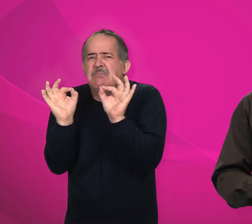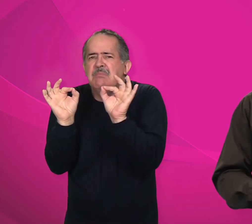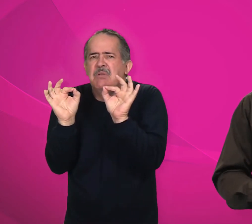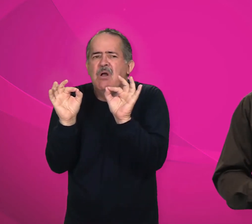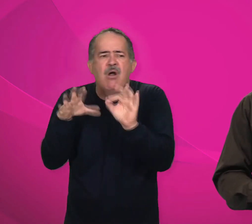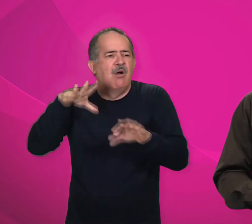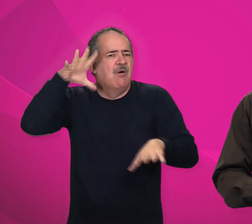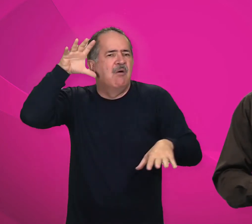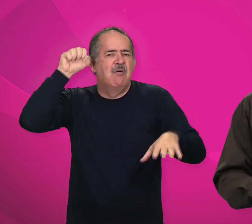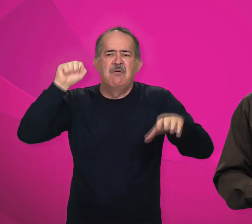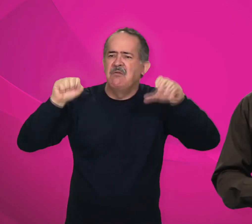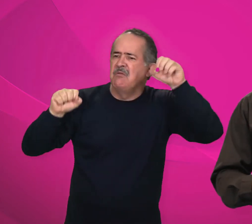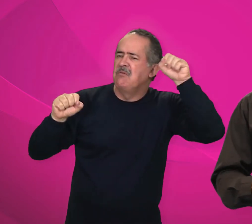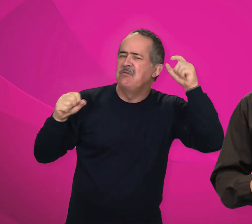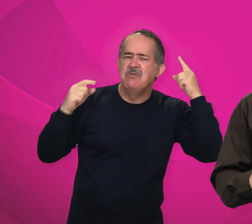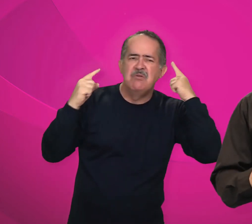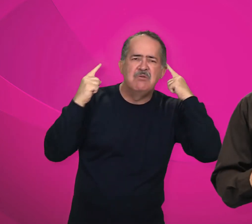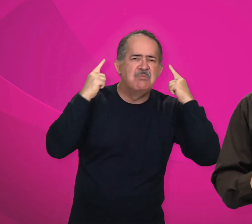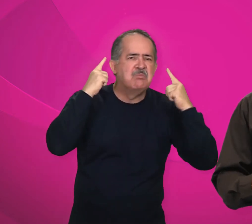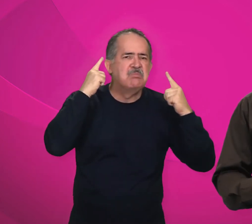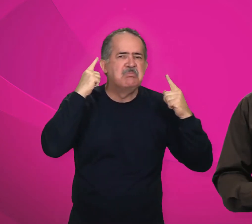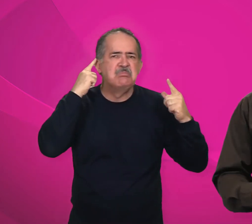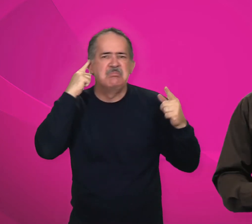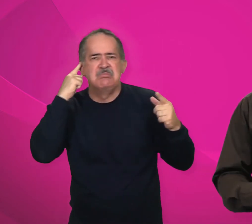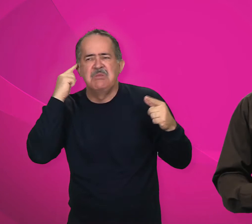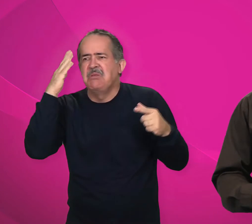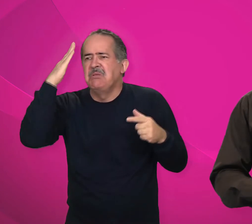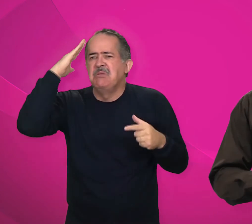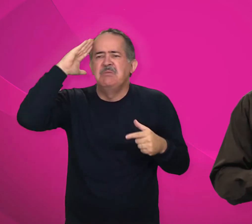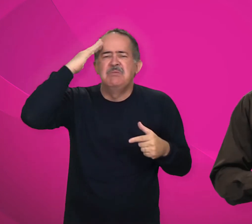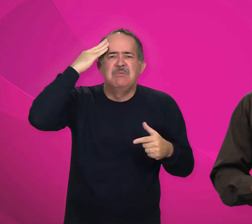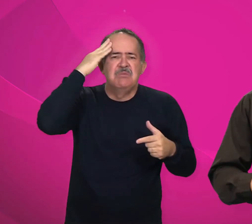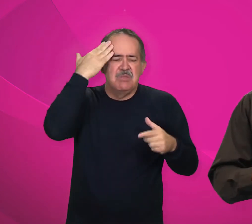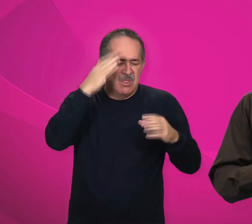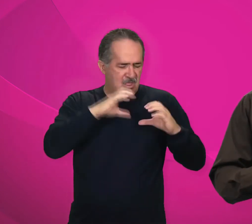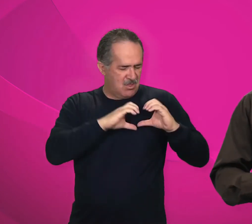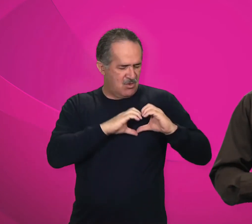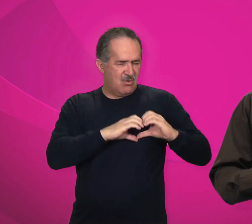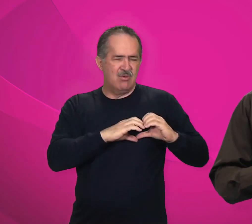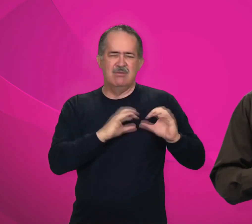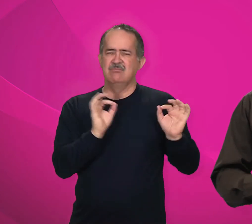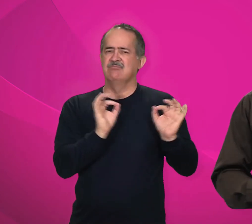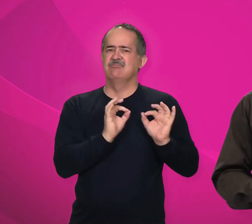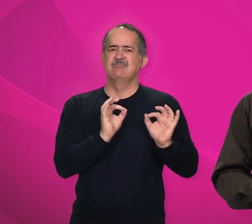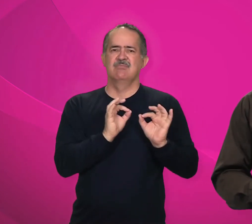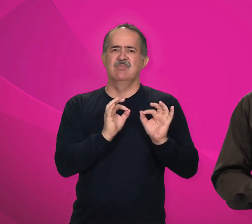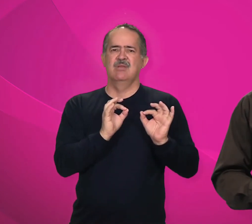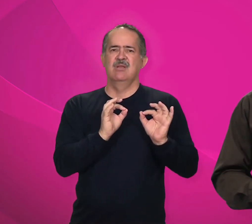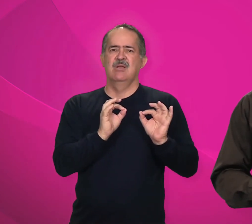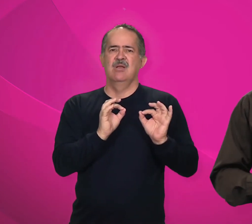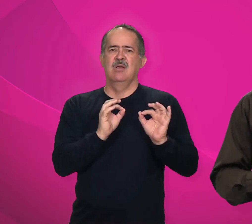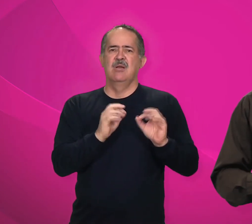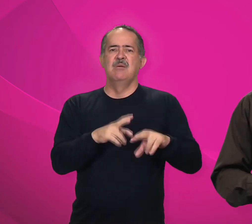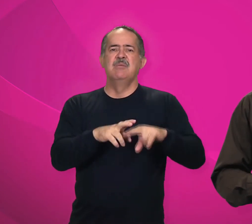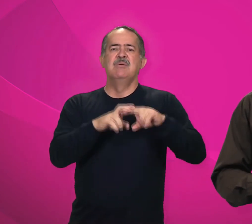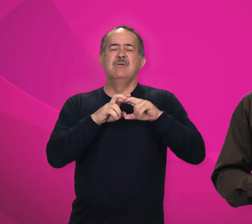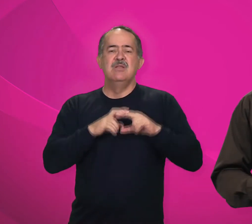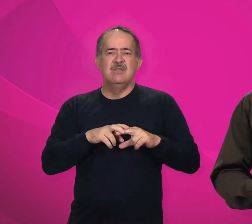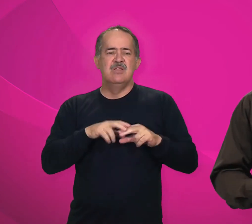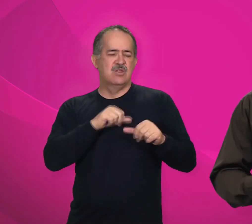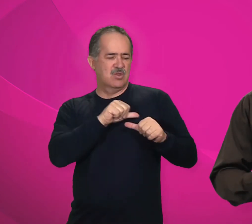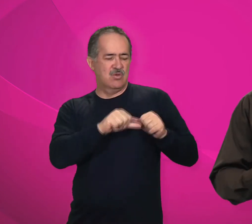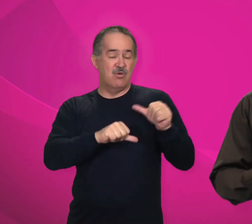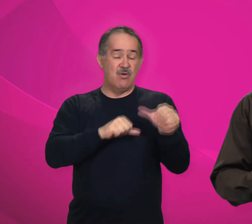ver com os olhos, e nem ouvir com os ouvidos, e nem compreender com o coração, de